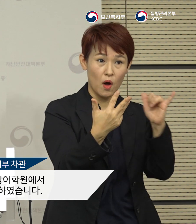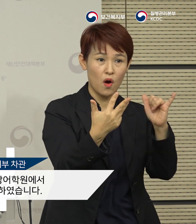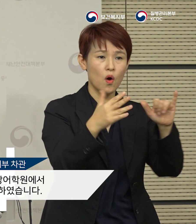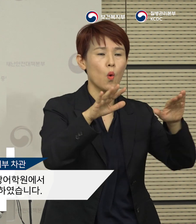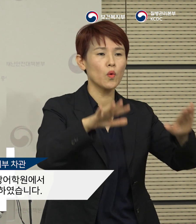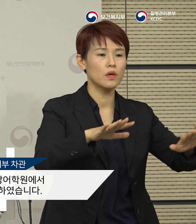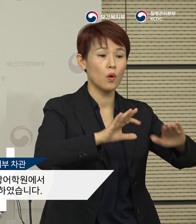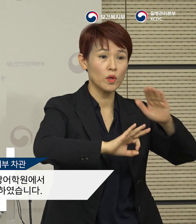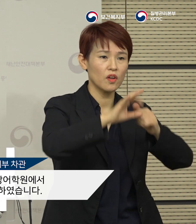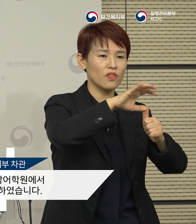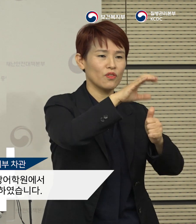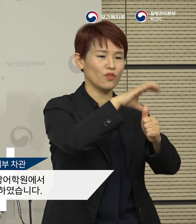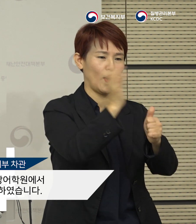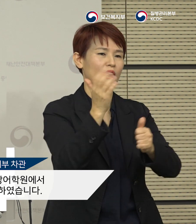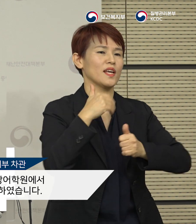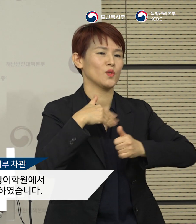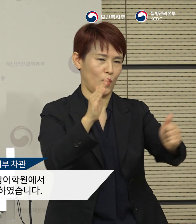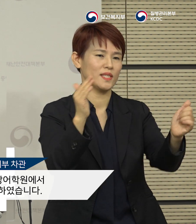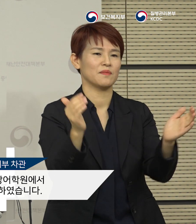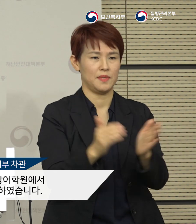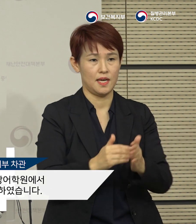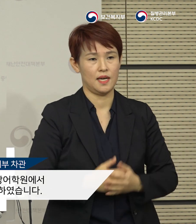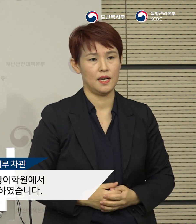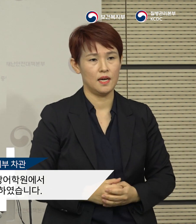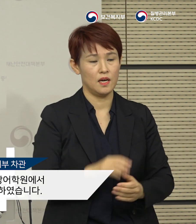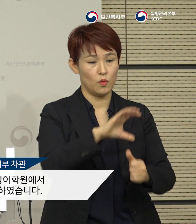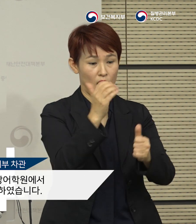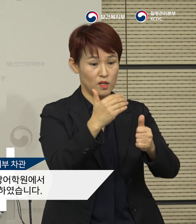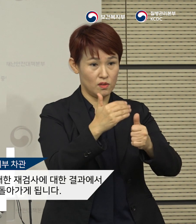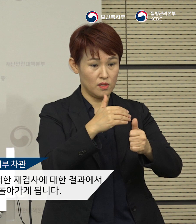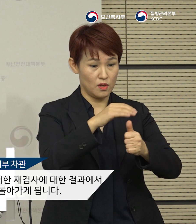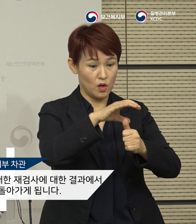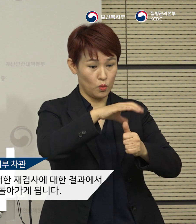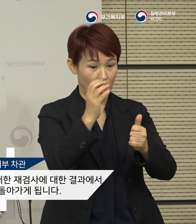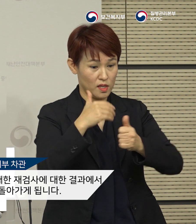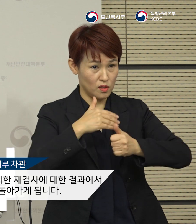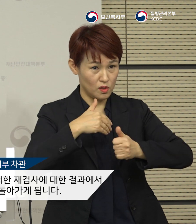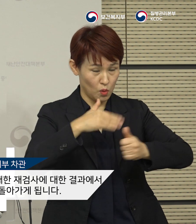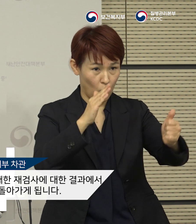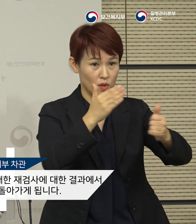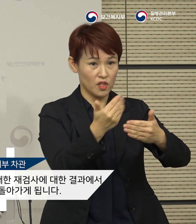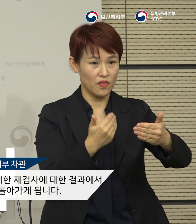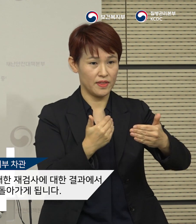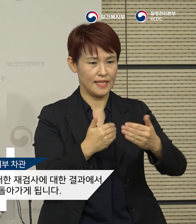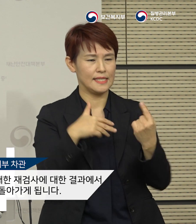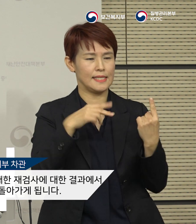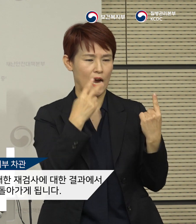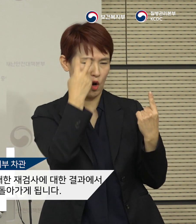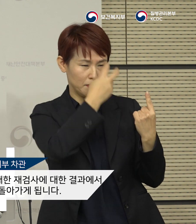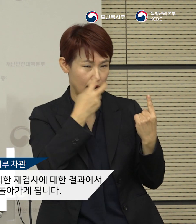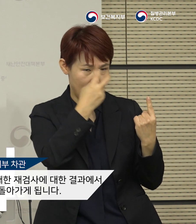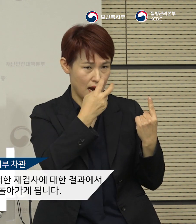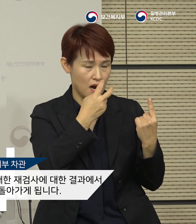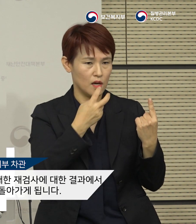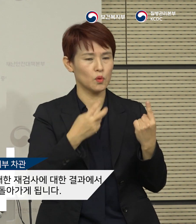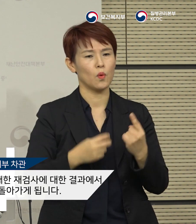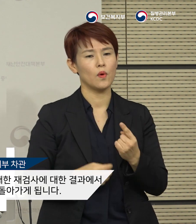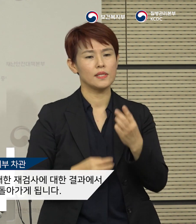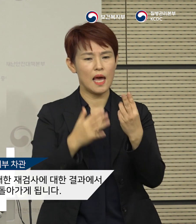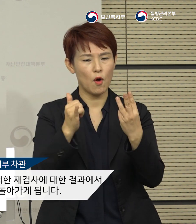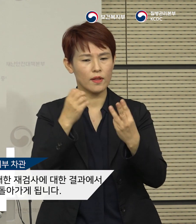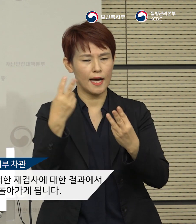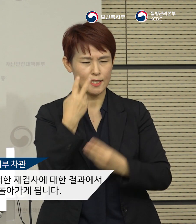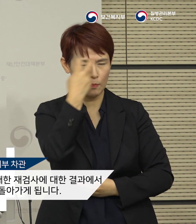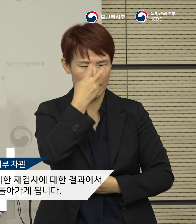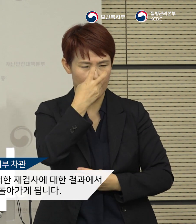148명이 오늘 오전 퇴소하였습니다. 퇴소 전에 실시한 1차 진단검사와 3명